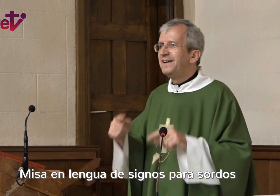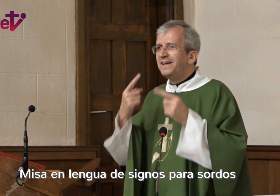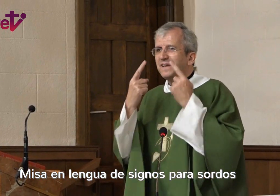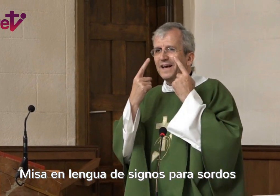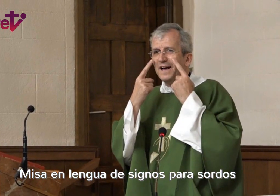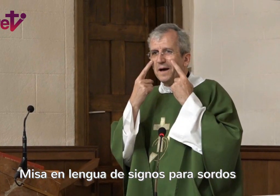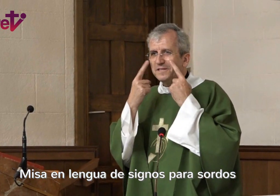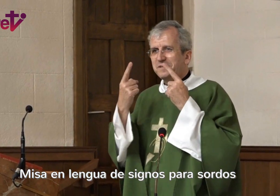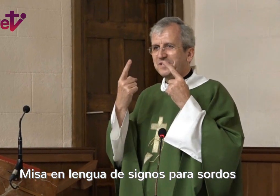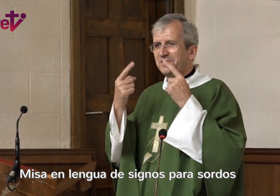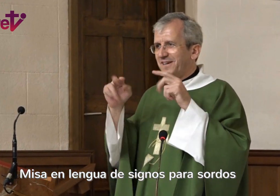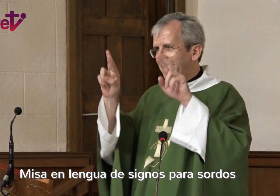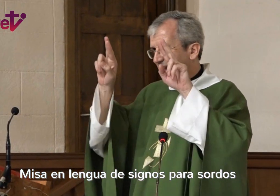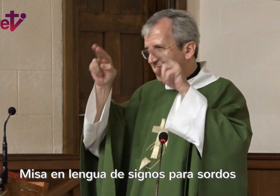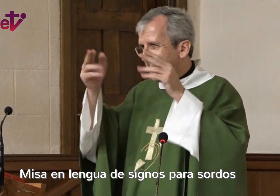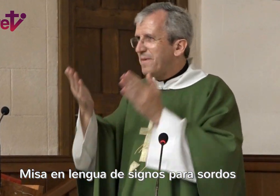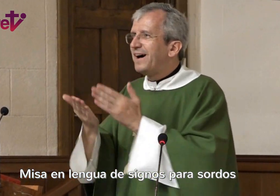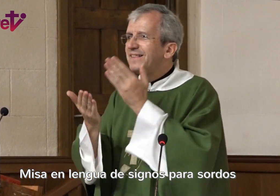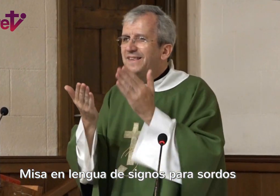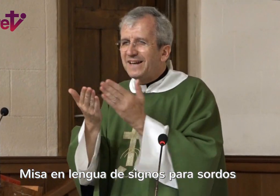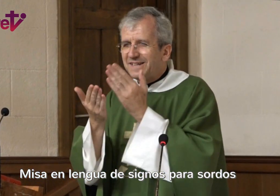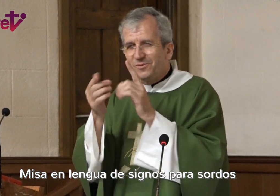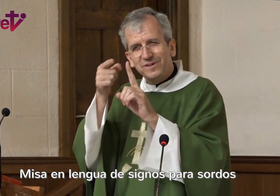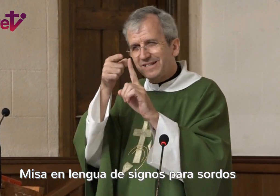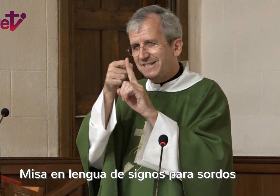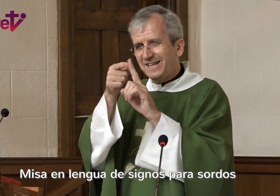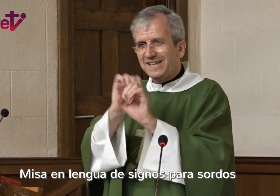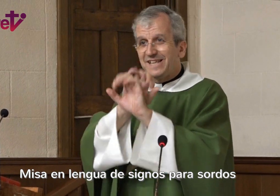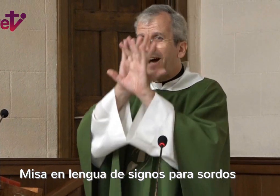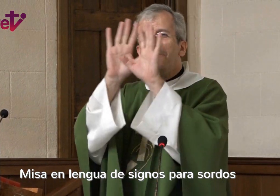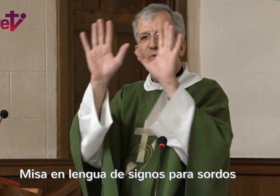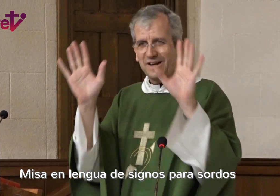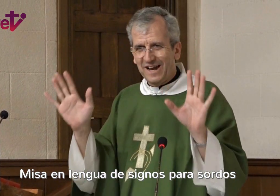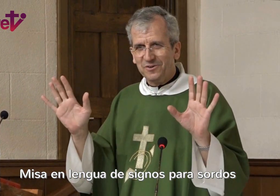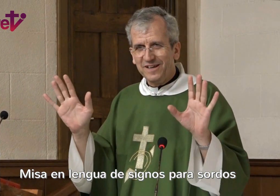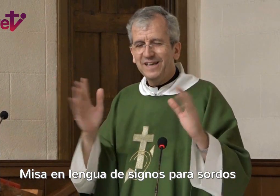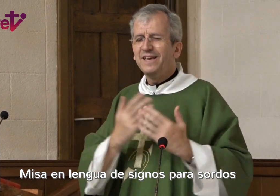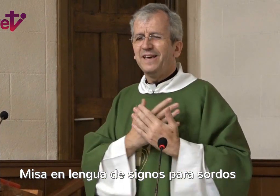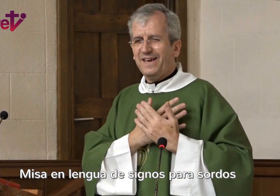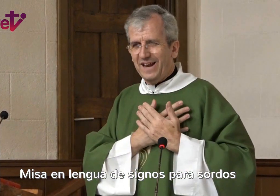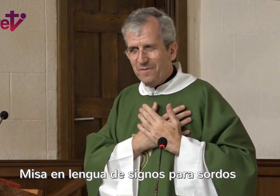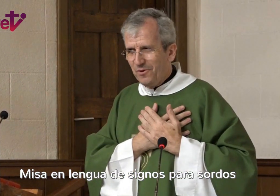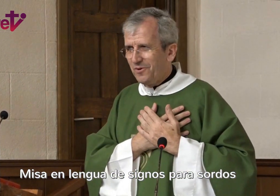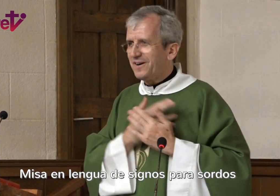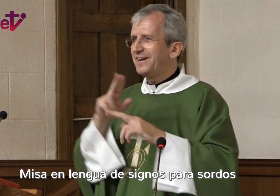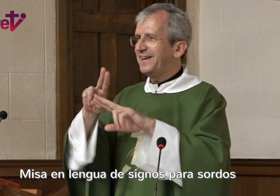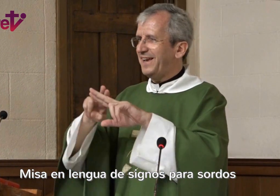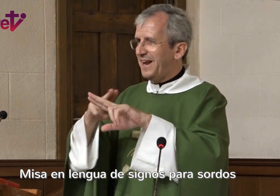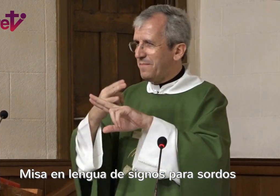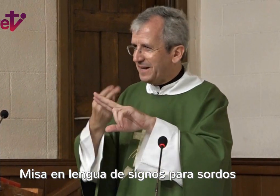Habéis visto el tema de las lecturas está muy claro el amor el